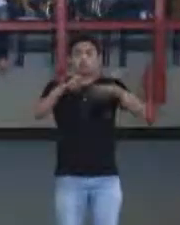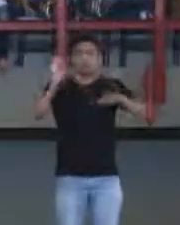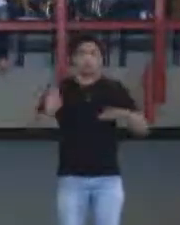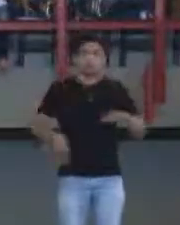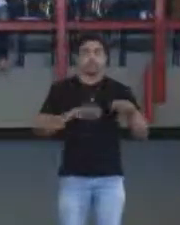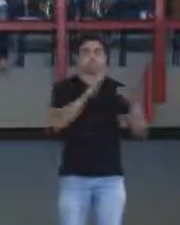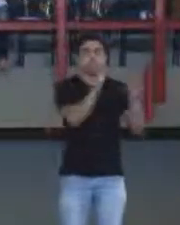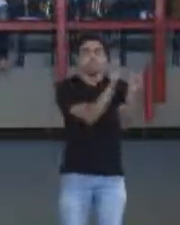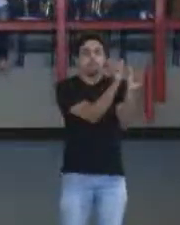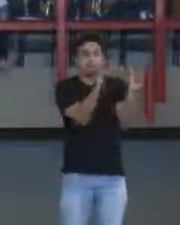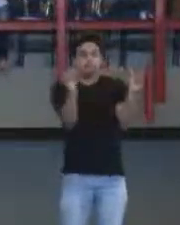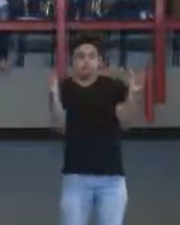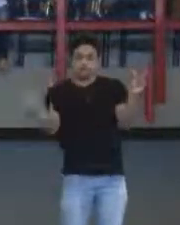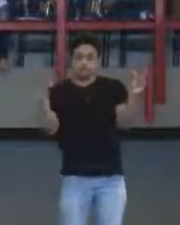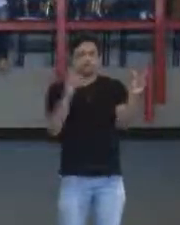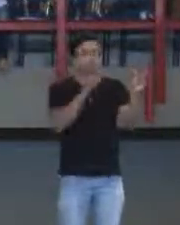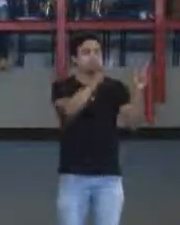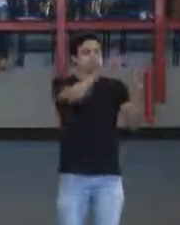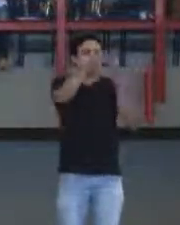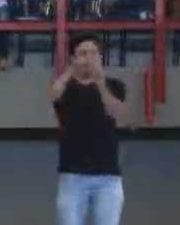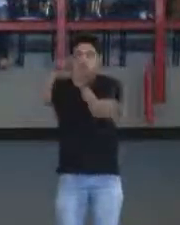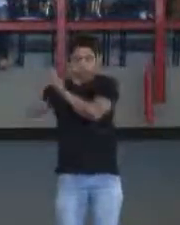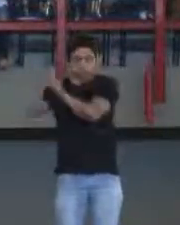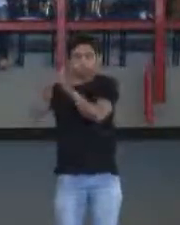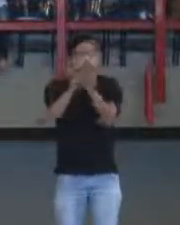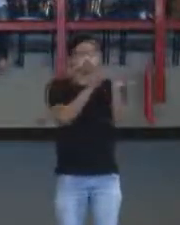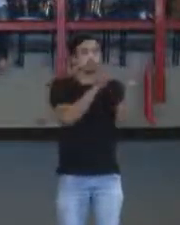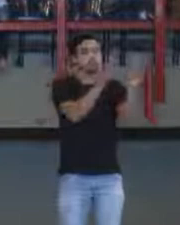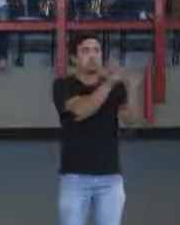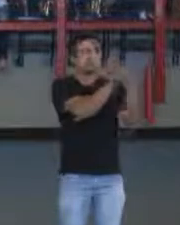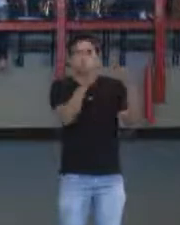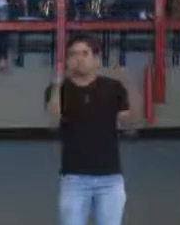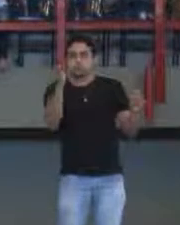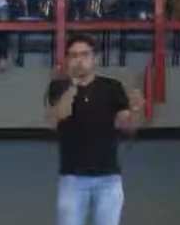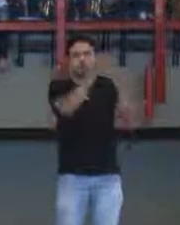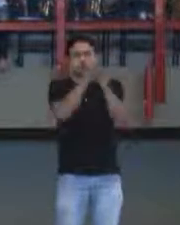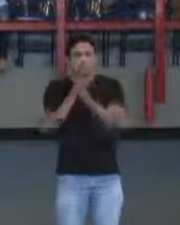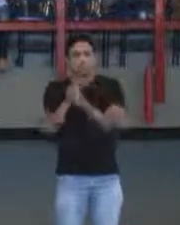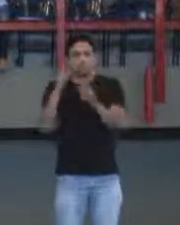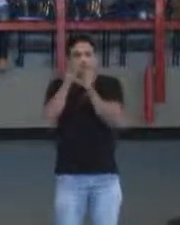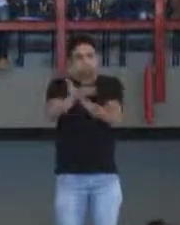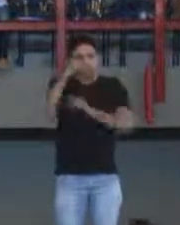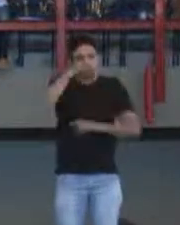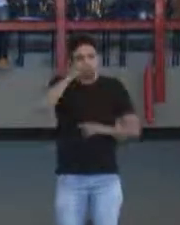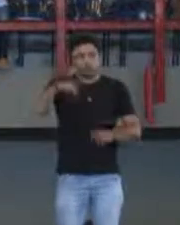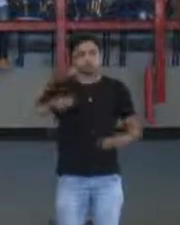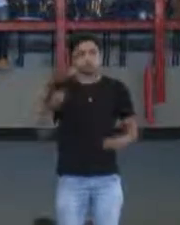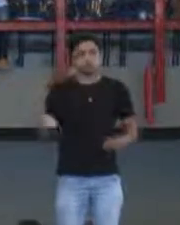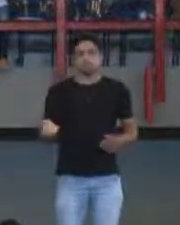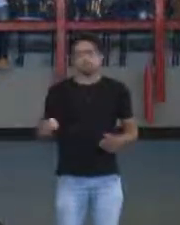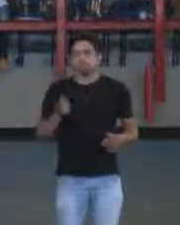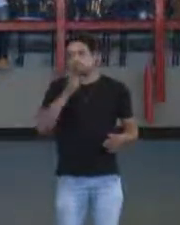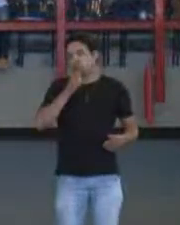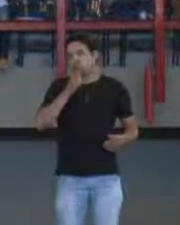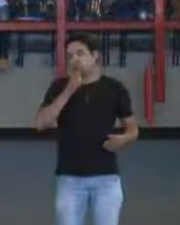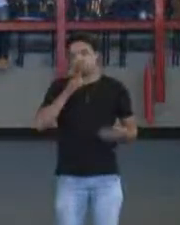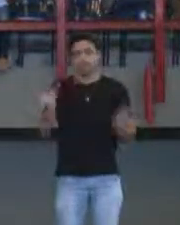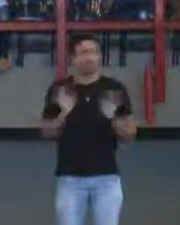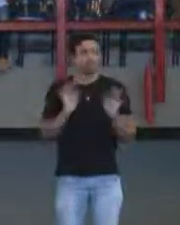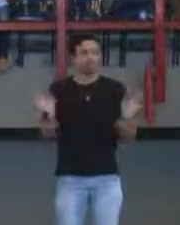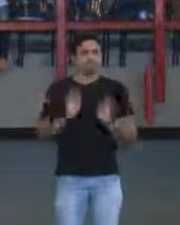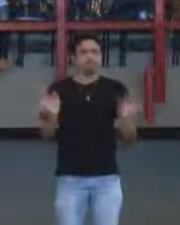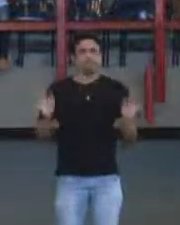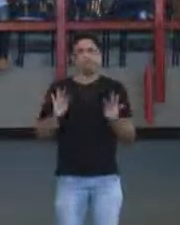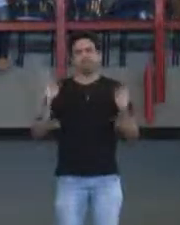6 valores, os 6 consumos e dividir por 6? Pergunta, era muito difícil essa questão? Não. Era uma questão